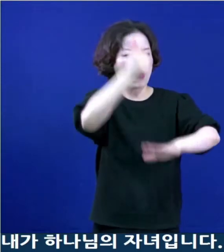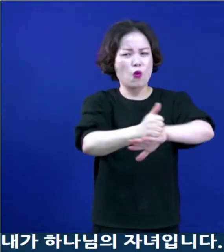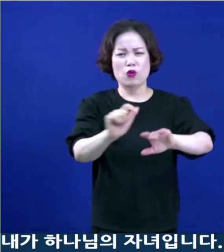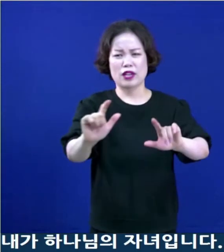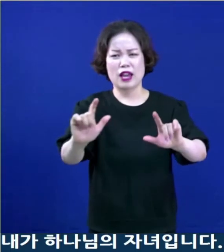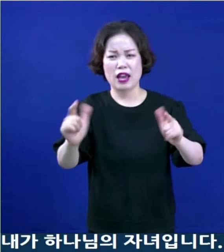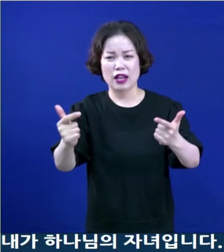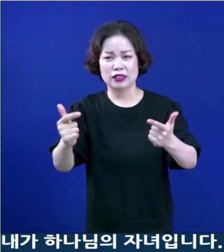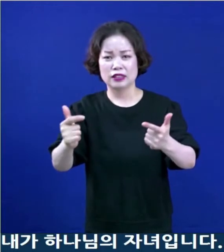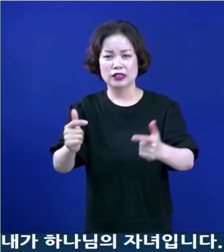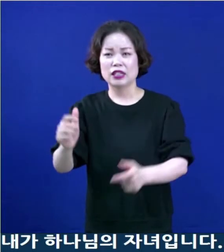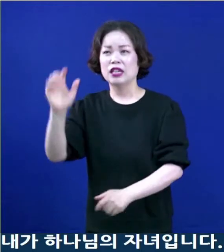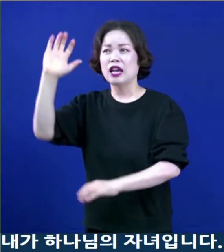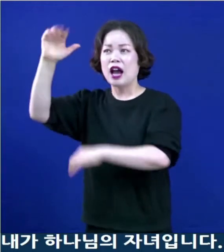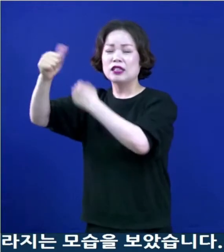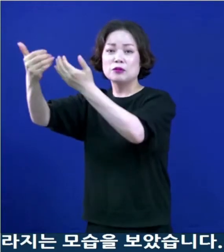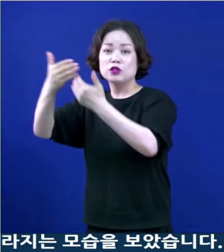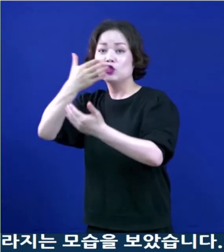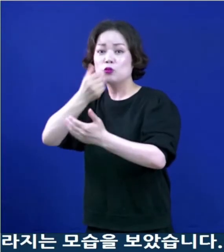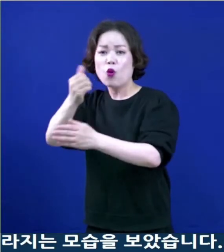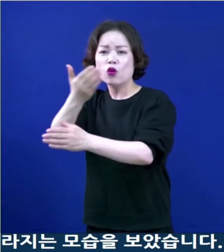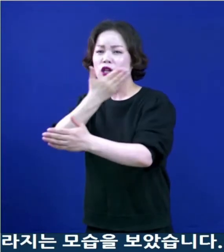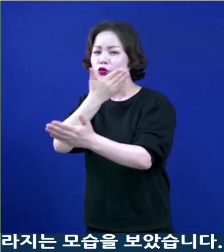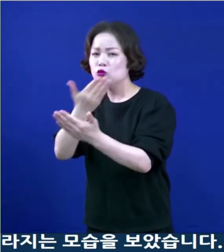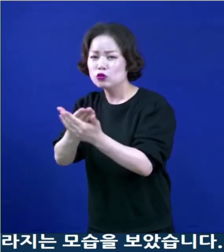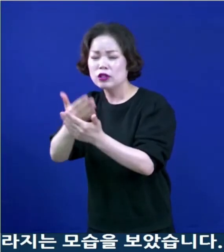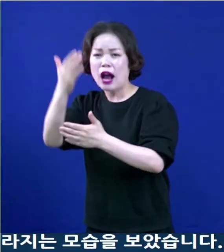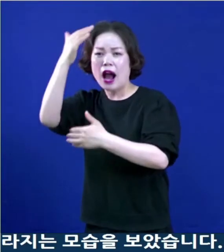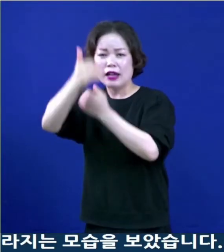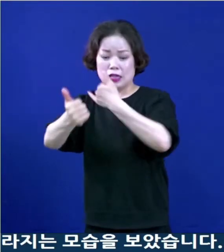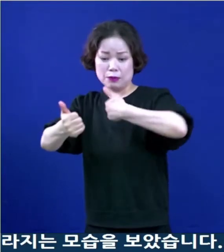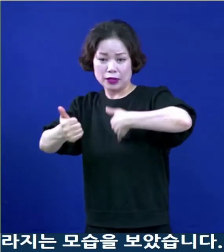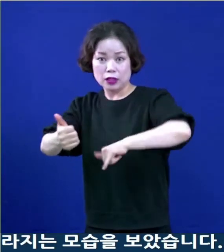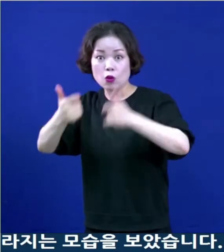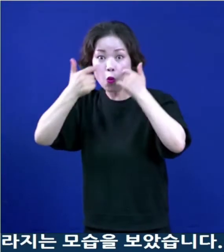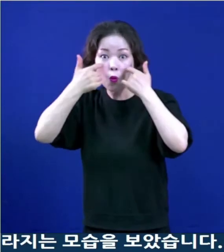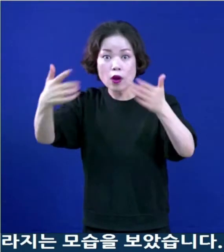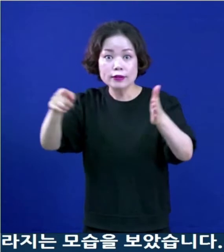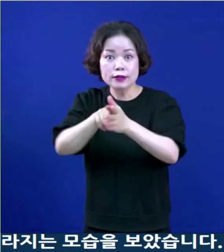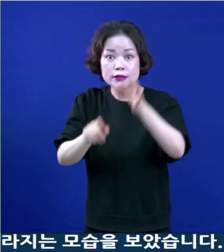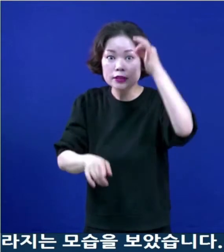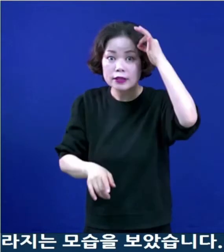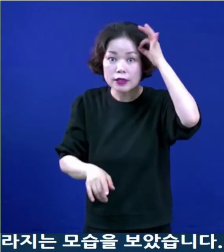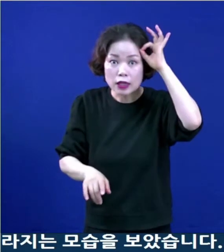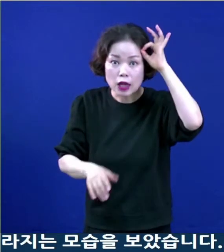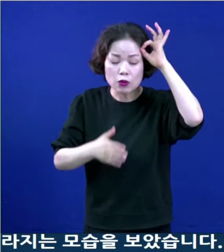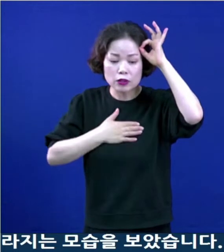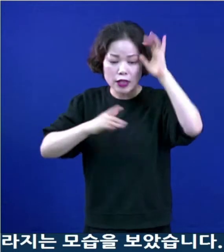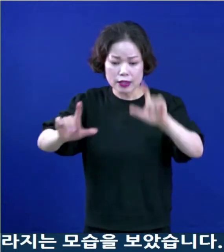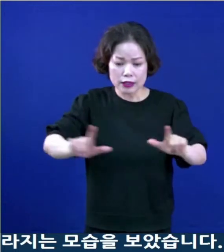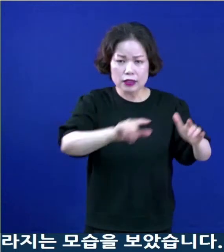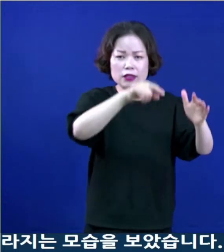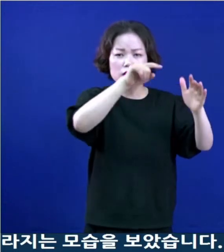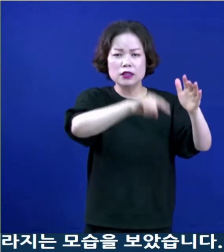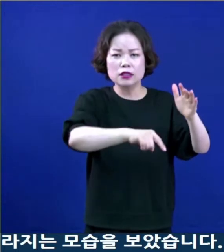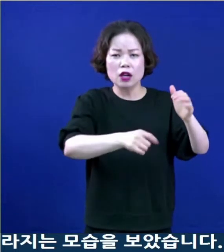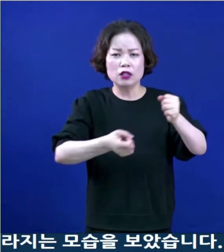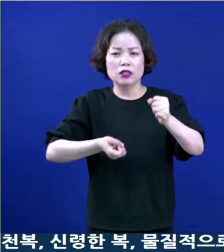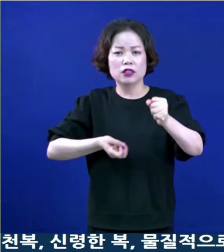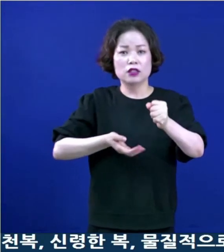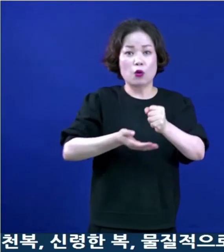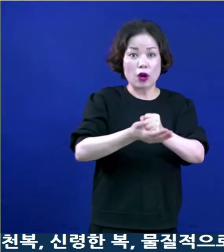천복의 핵심이 내가 하나님의 자녀인 것을 확신하고 그것이 내 삶에 영향을 주고 있는